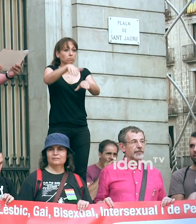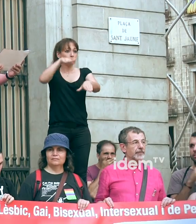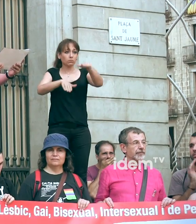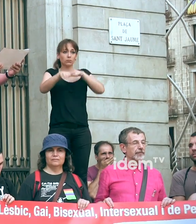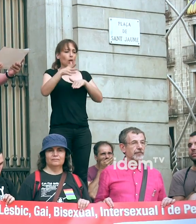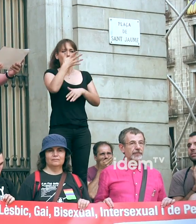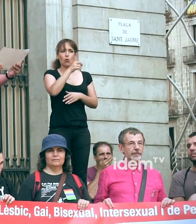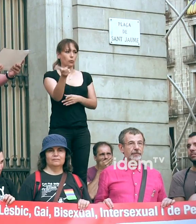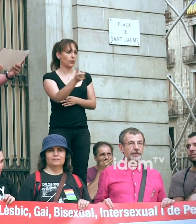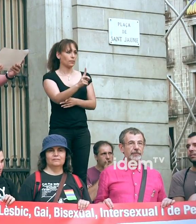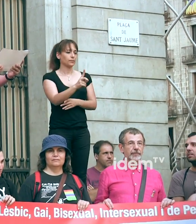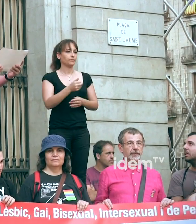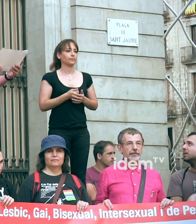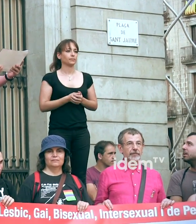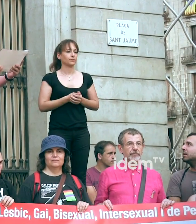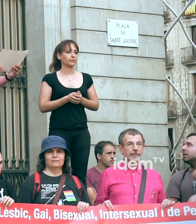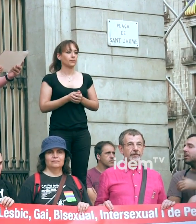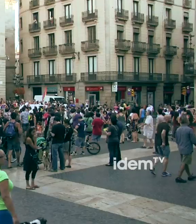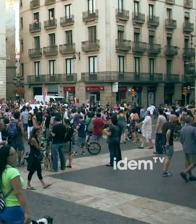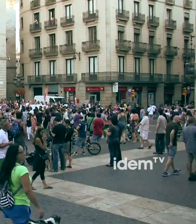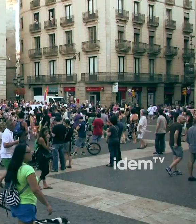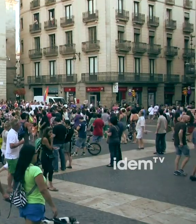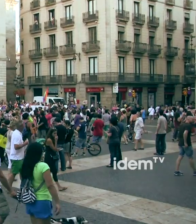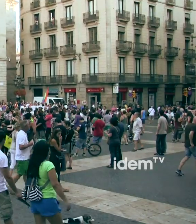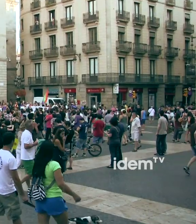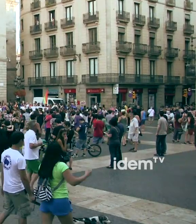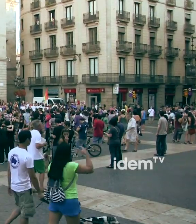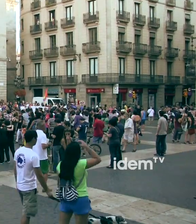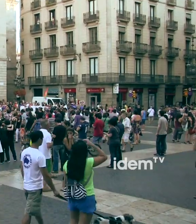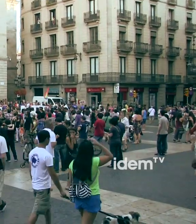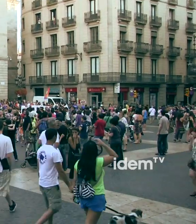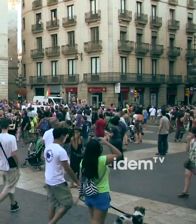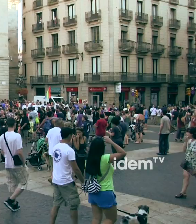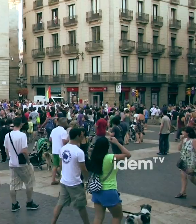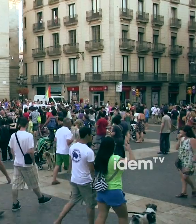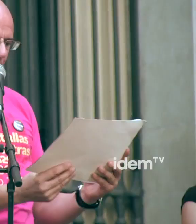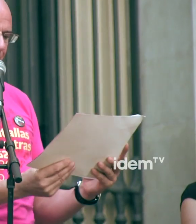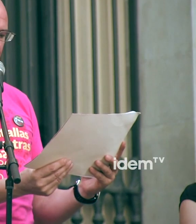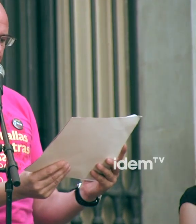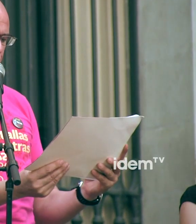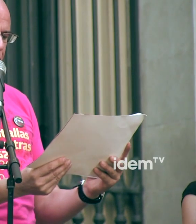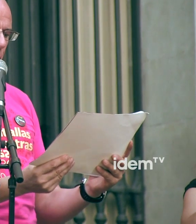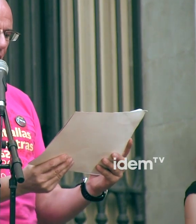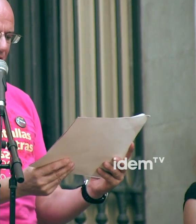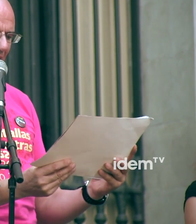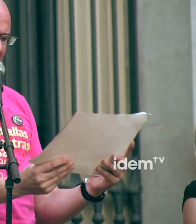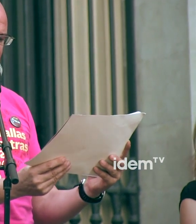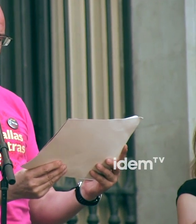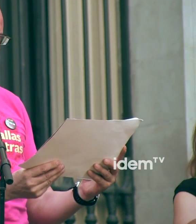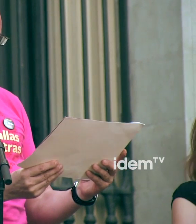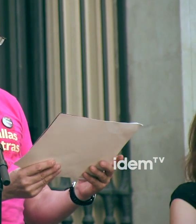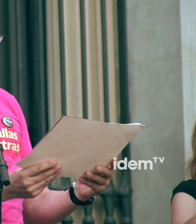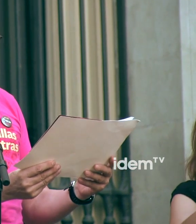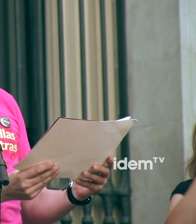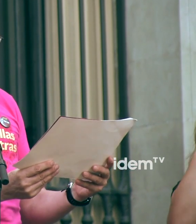enrere. Cal un profund debat entre el col·lectiu davant dels PrEP, preexposició